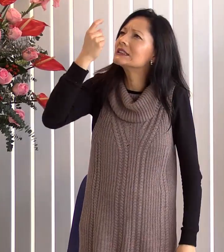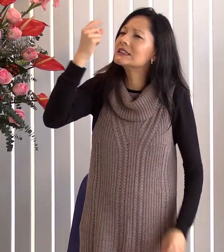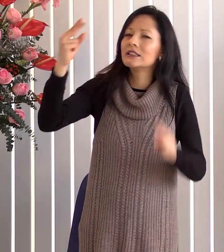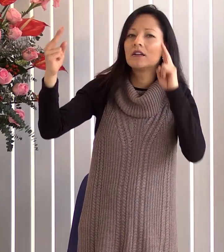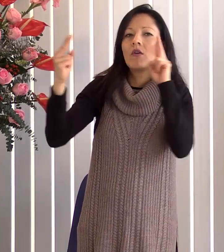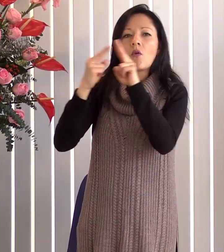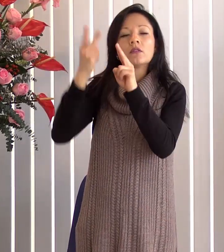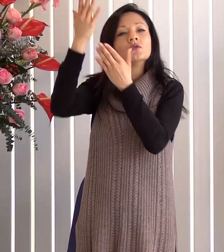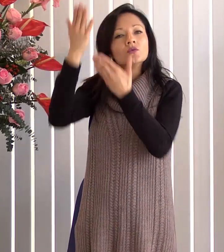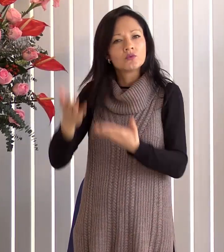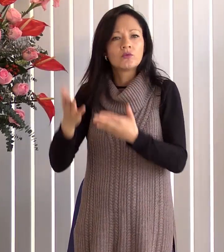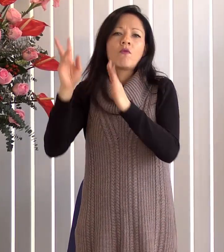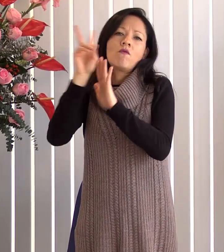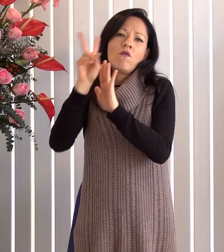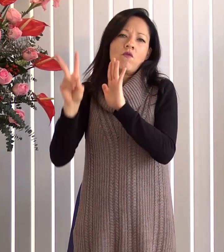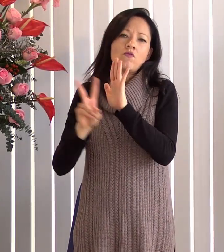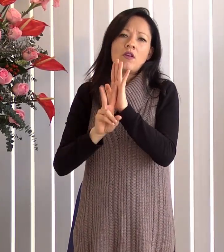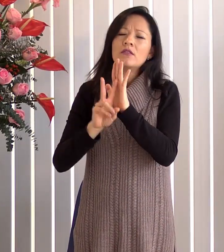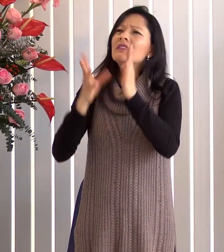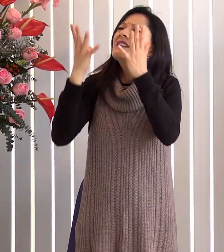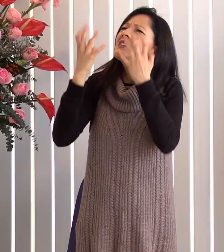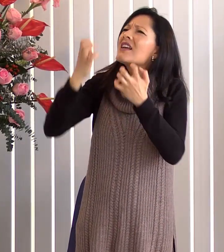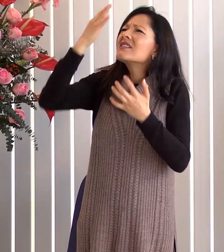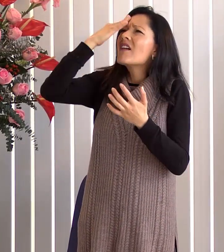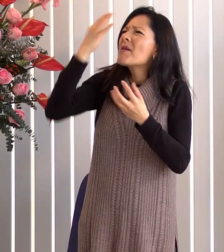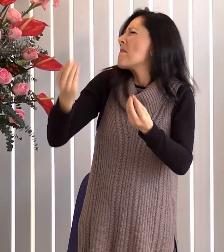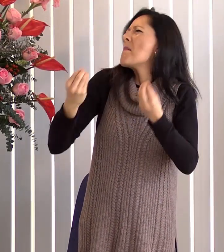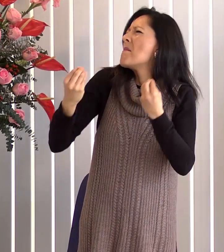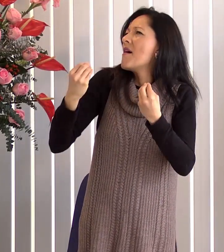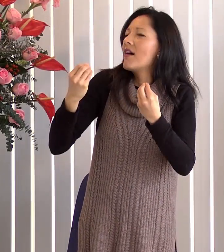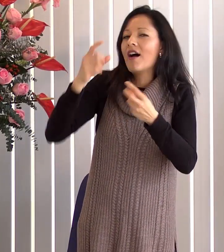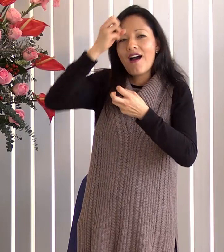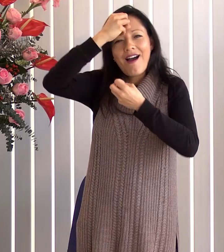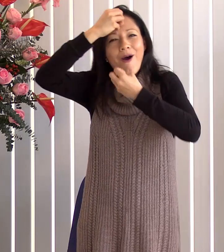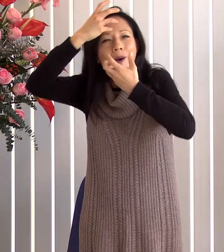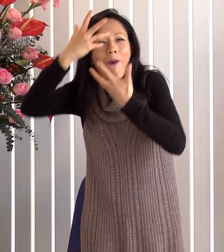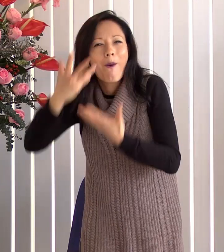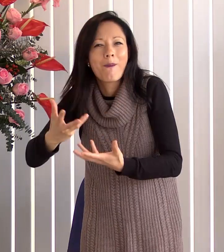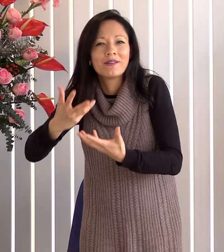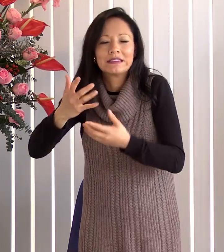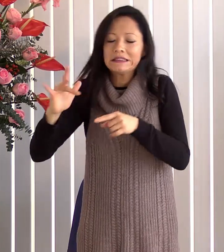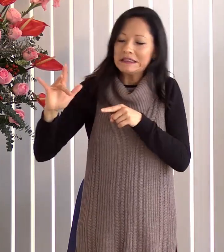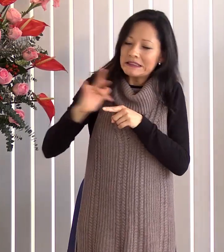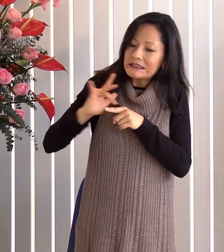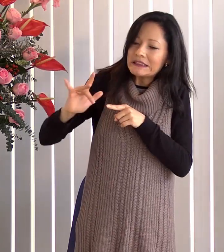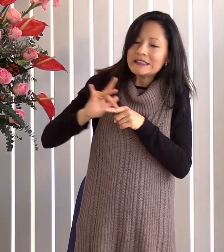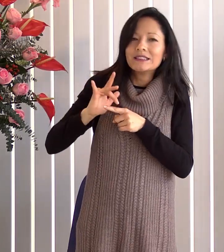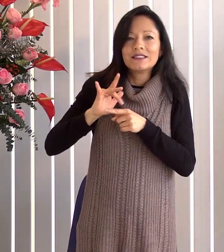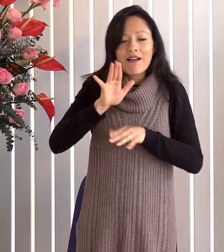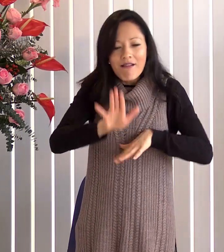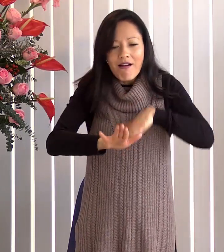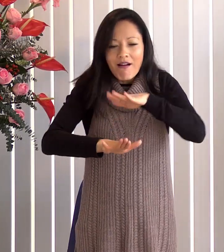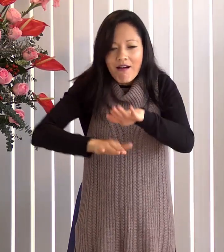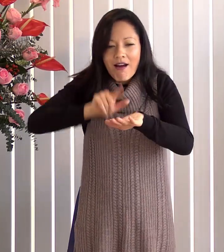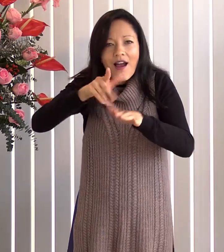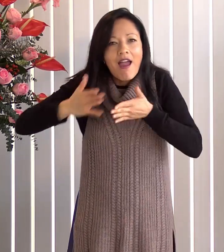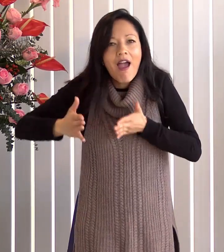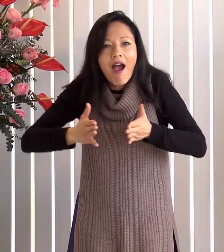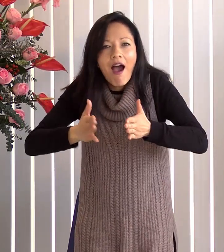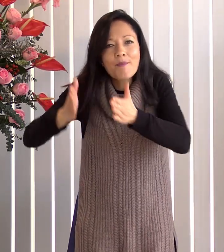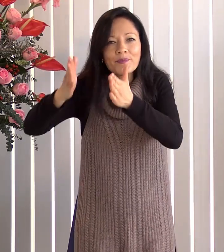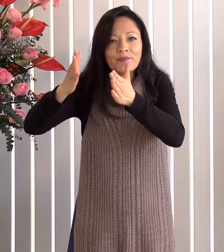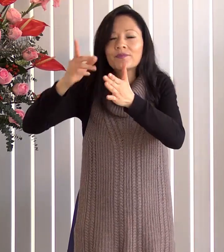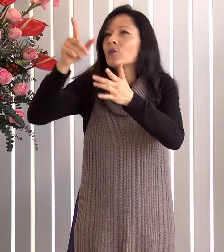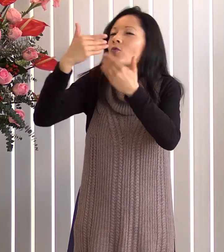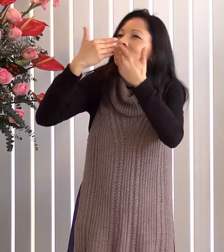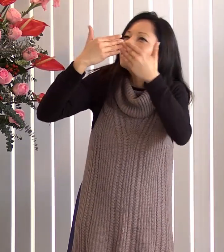tu voluntad. Pero queremos saberla, Señor, es para obedecerla, para obrar en ella, para caminar en ese camino, Señor, que